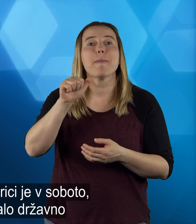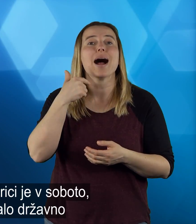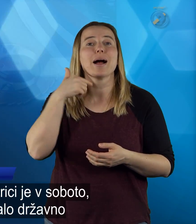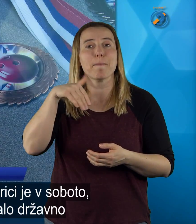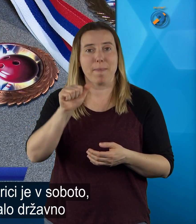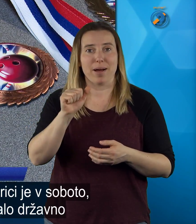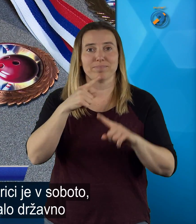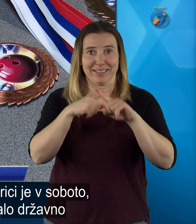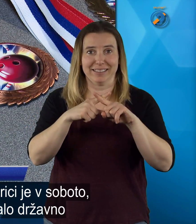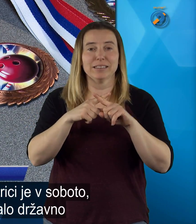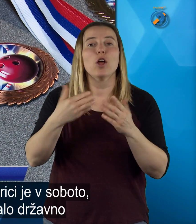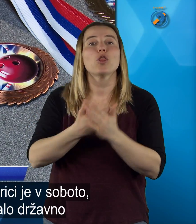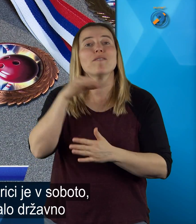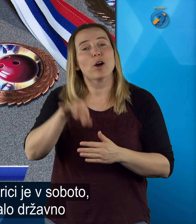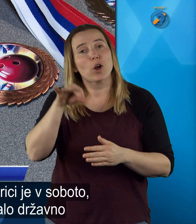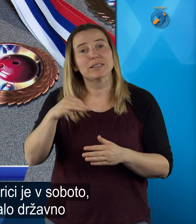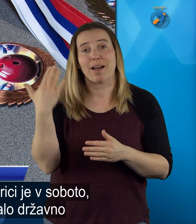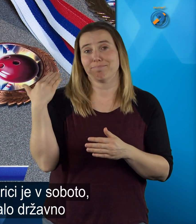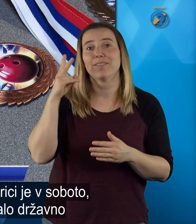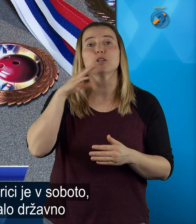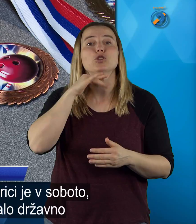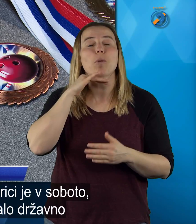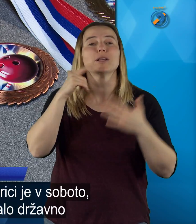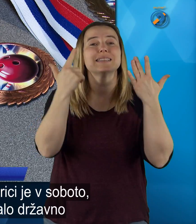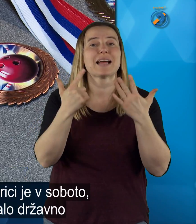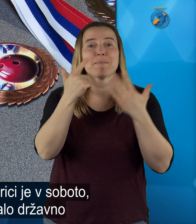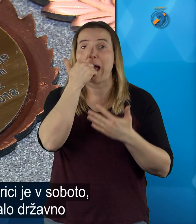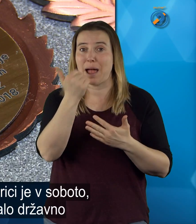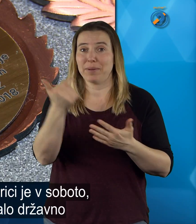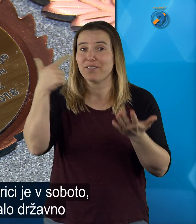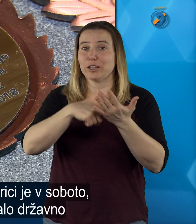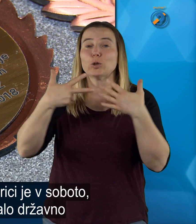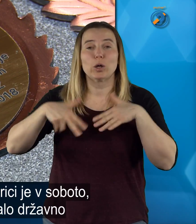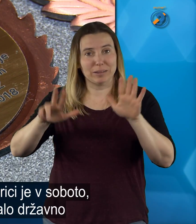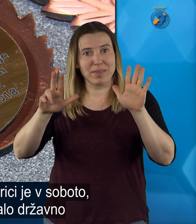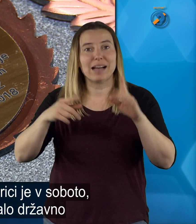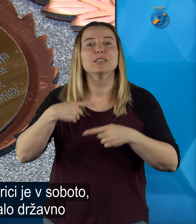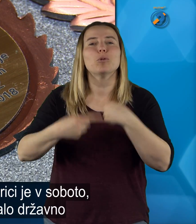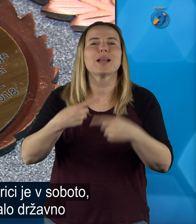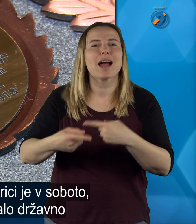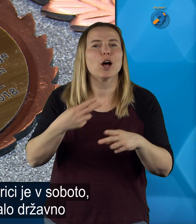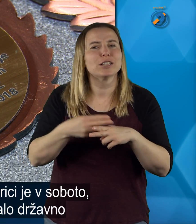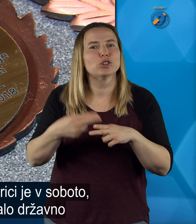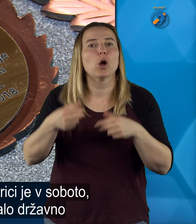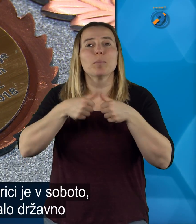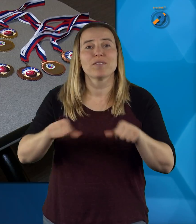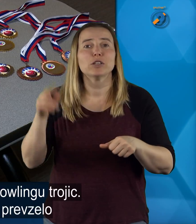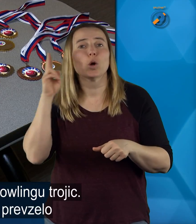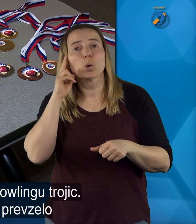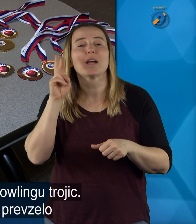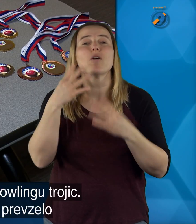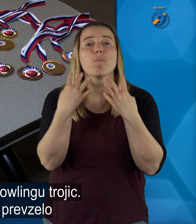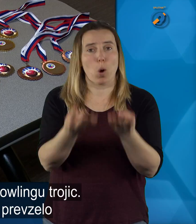Magmi X v Novi Gorici je v soboto, 7. aprila 2018, potekalo državno prvenstvo gluhih v